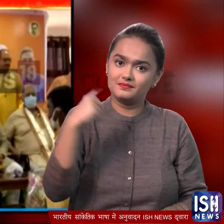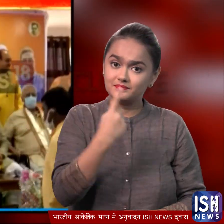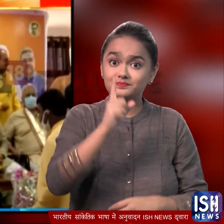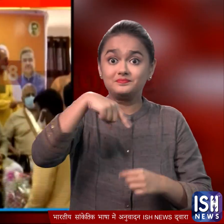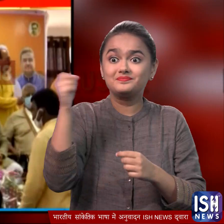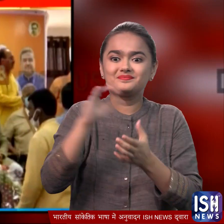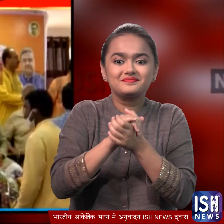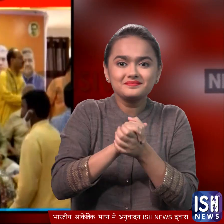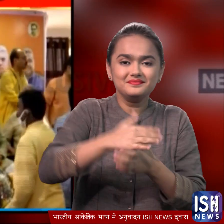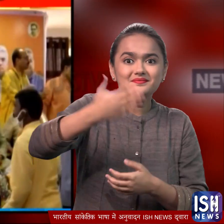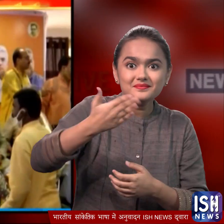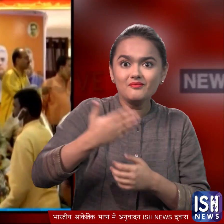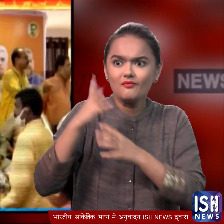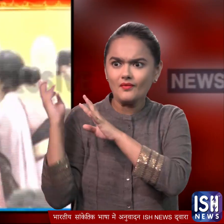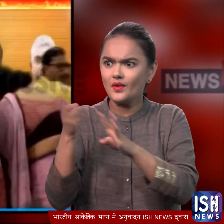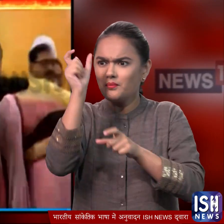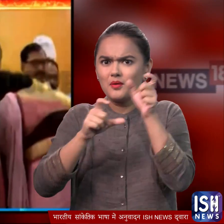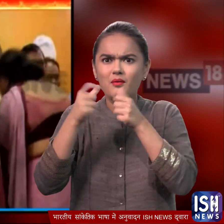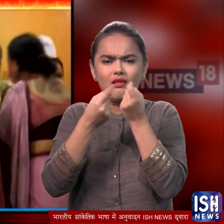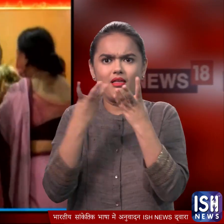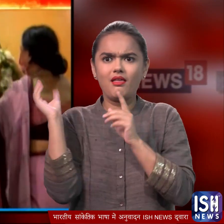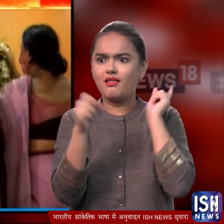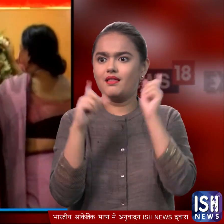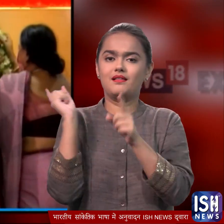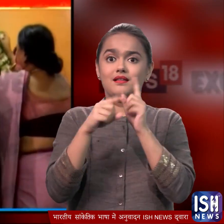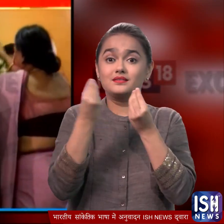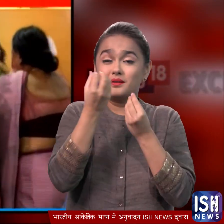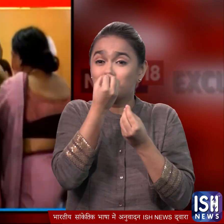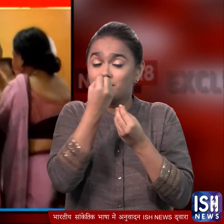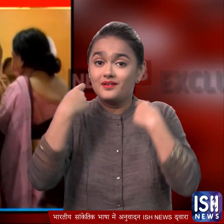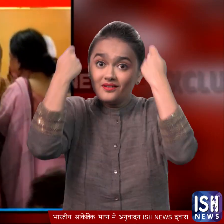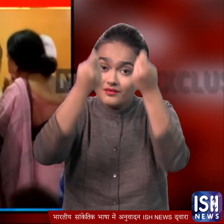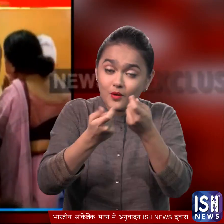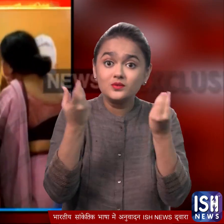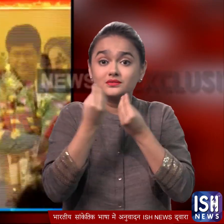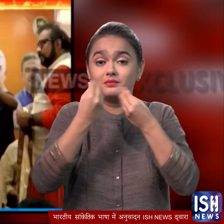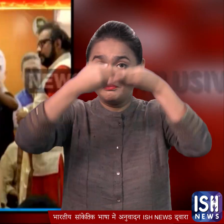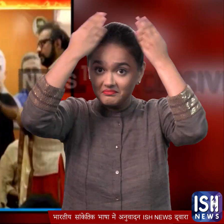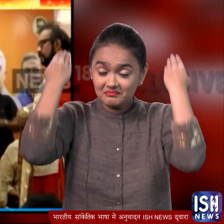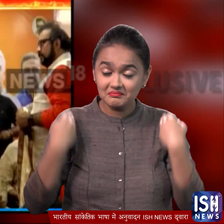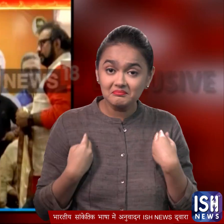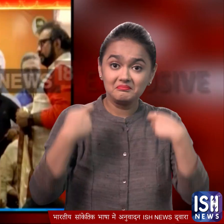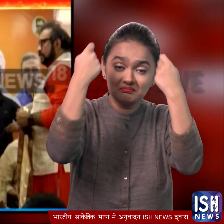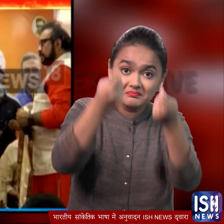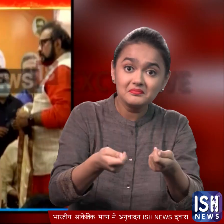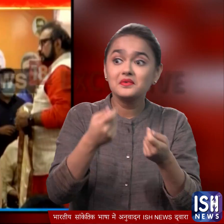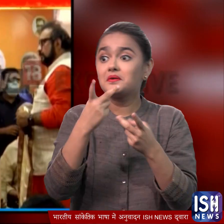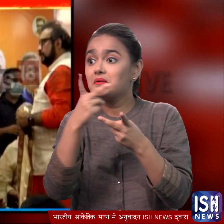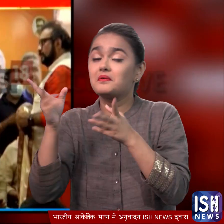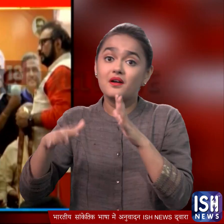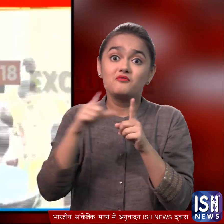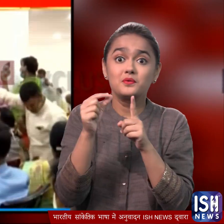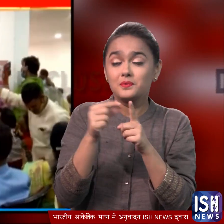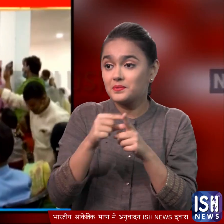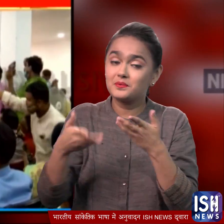इसके बाद तो उनको बधाई देने वालों का तांता लग गया। वहां से सामने आई तस्वीर में कोई फूलों का गुलदस्ता देता नजर आया तो कोई शॉल और अंगवस्त्र पहनाकर